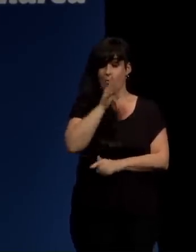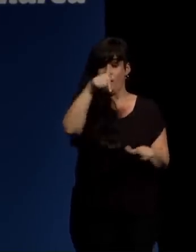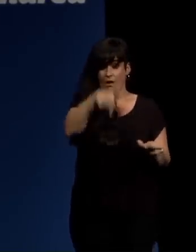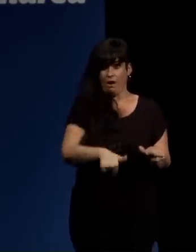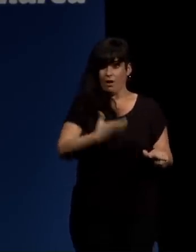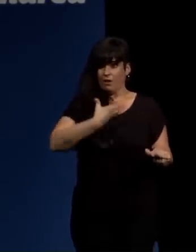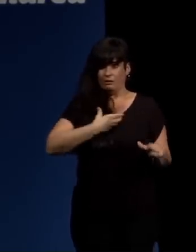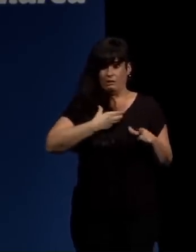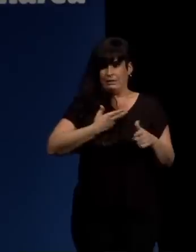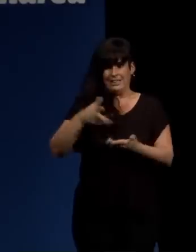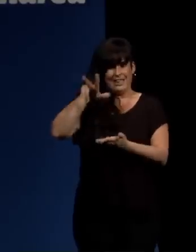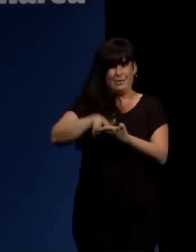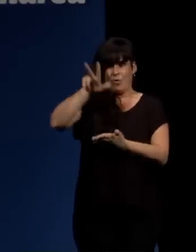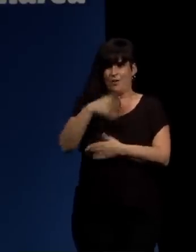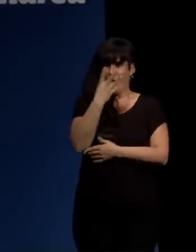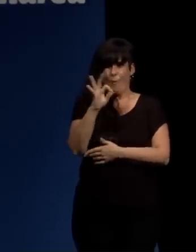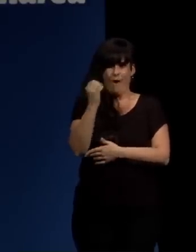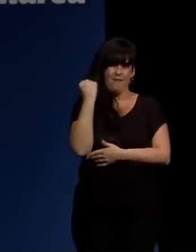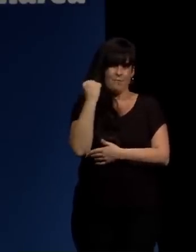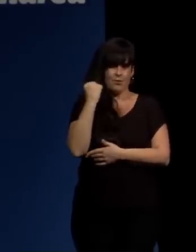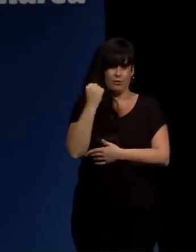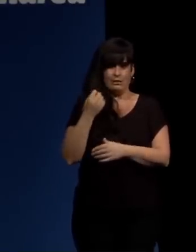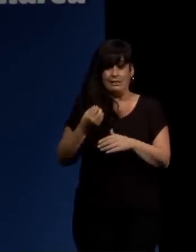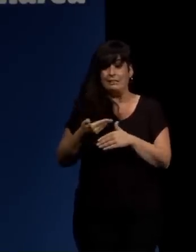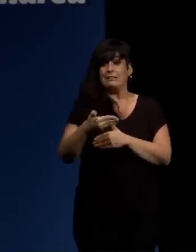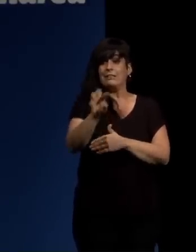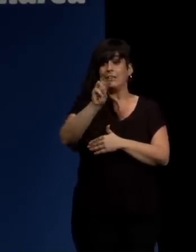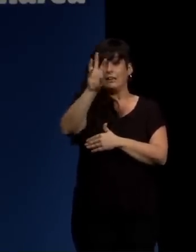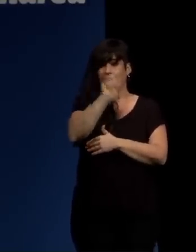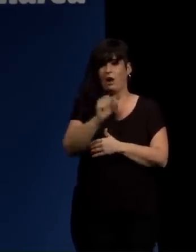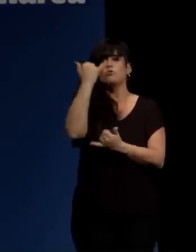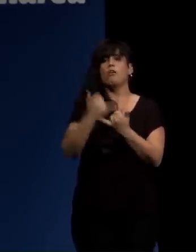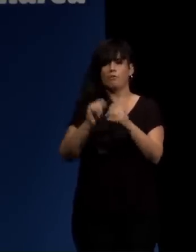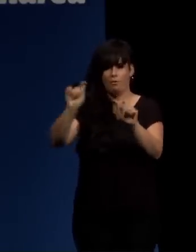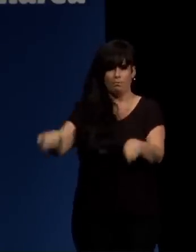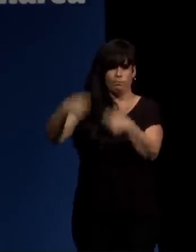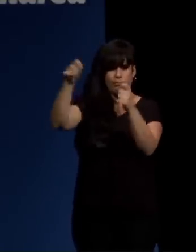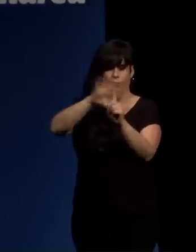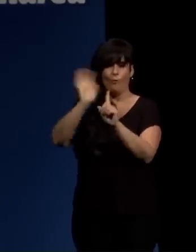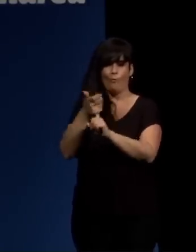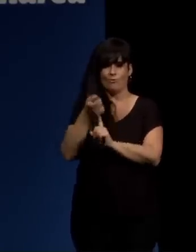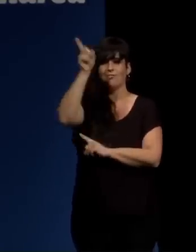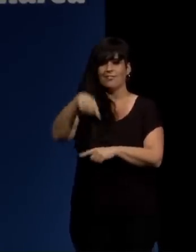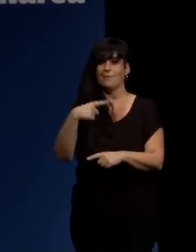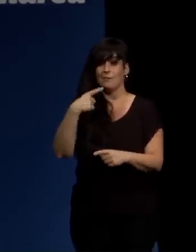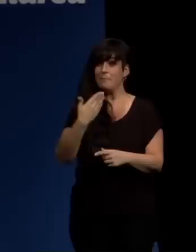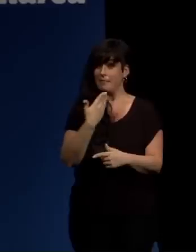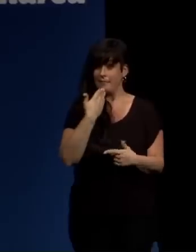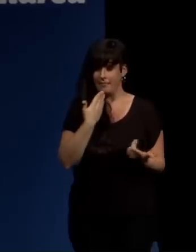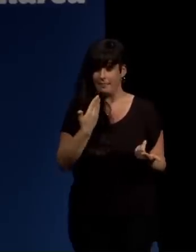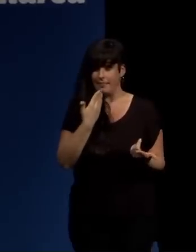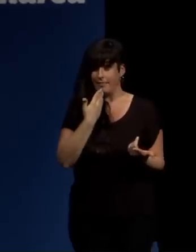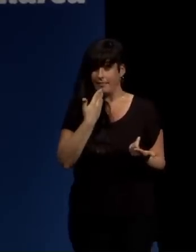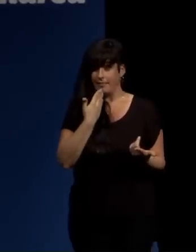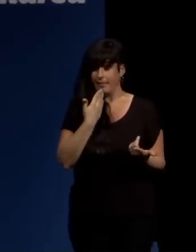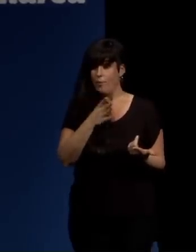por 40 millóns de euros durante 13 anos e que conseguimos tumbar. O demostramos na EDAR, onde fomos facer unha